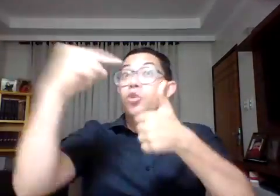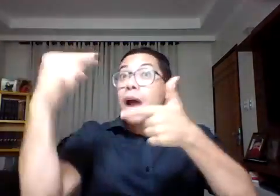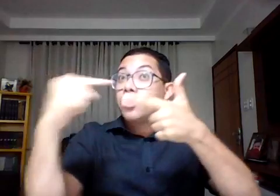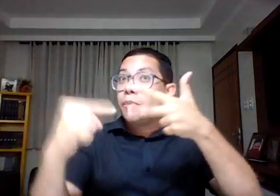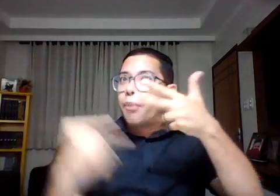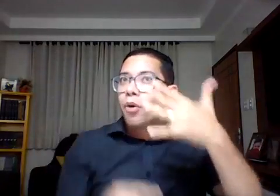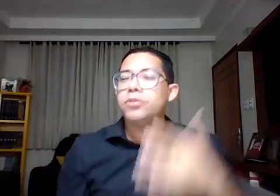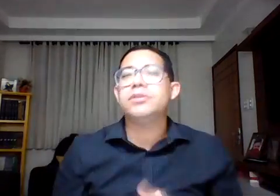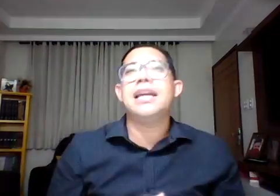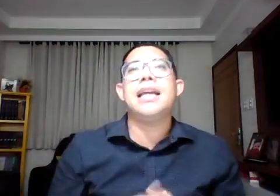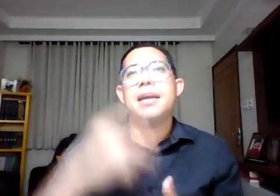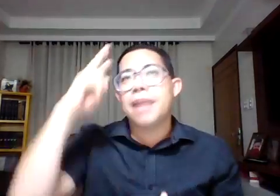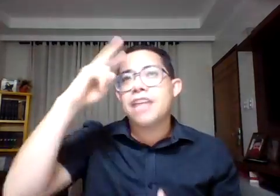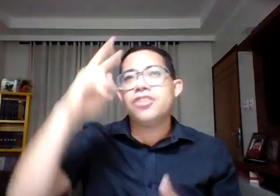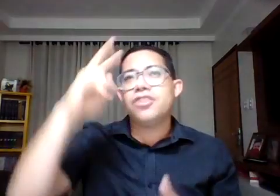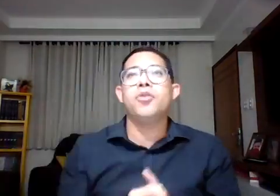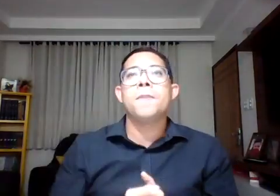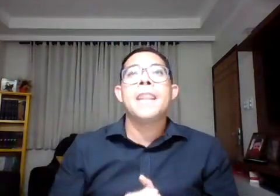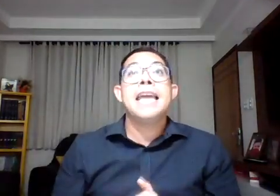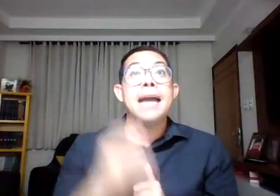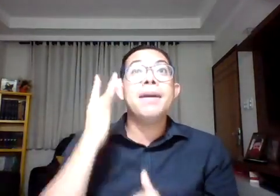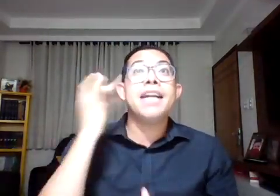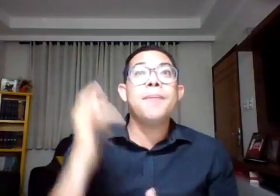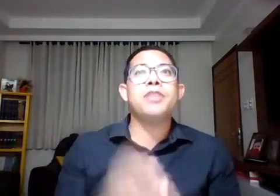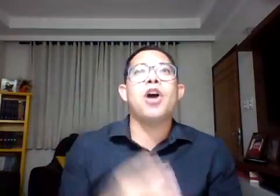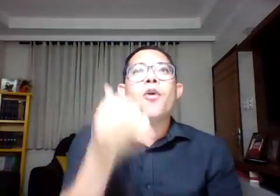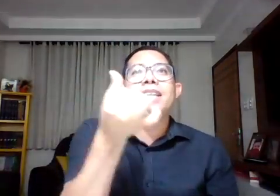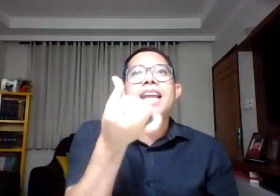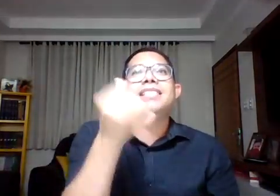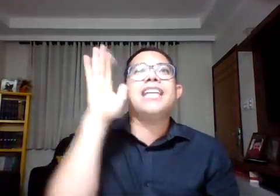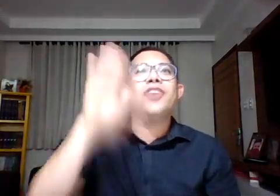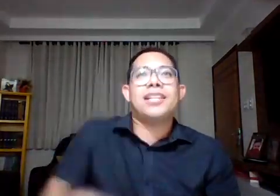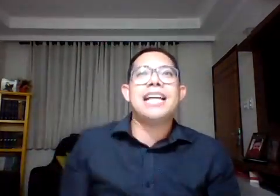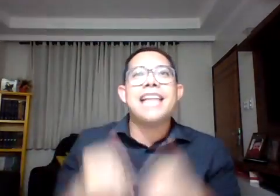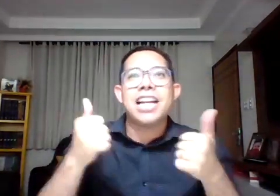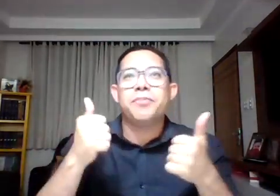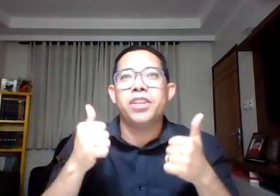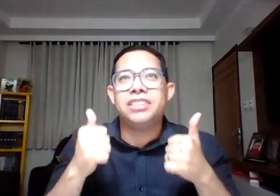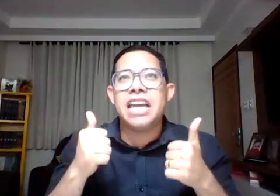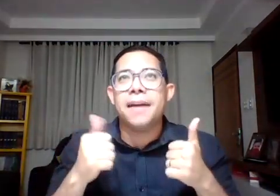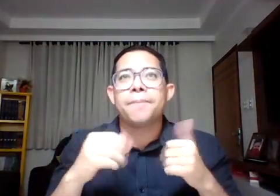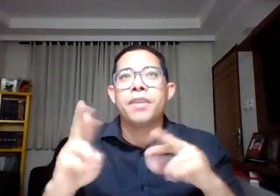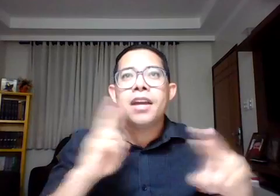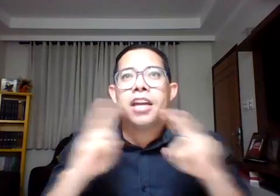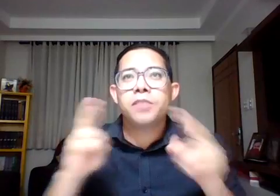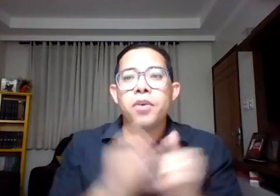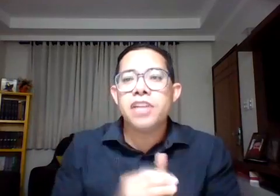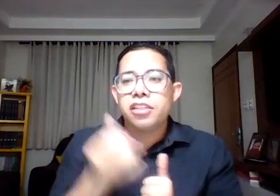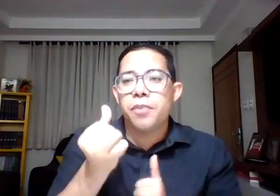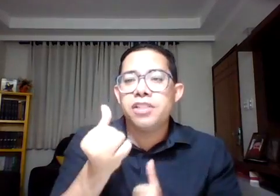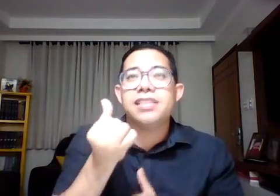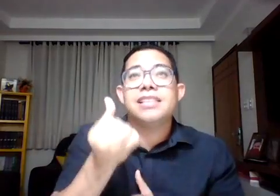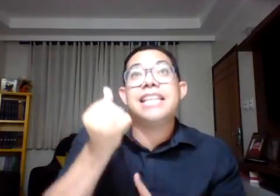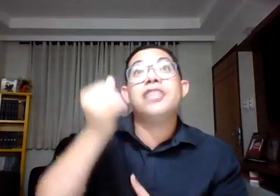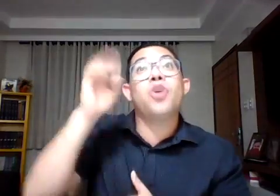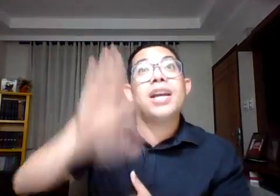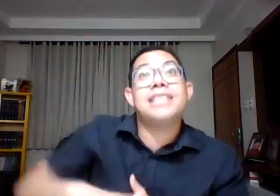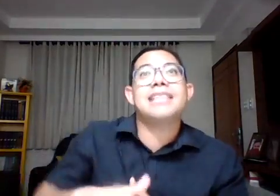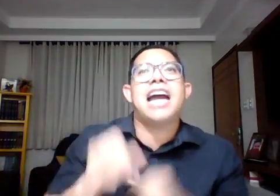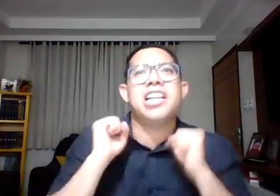4 pontos, né? Lembrar disso. E amanhã, pessoal, eu entro às 6 horas da tarde, pode ser? Responde aí se pode ser, 6 horas da tarde,